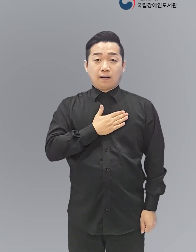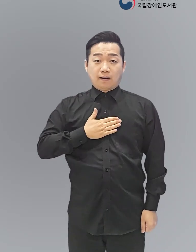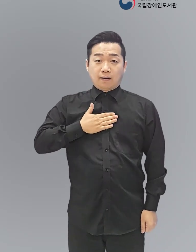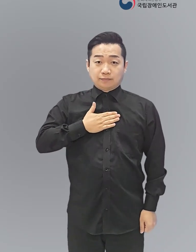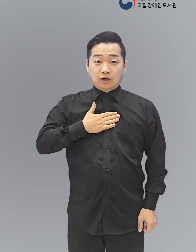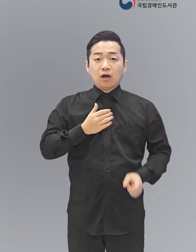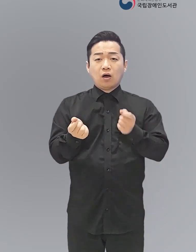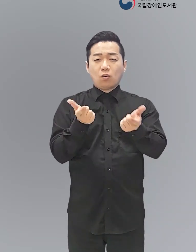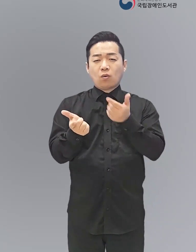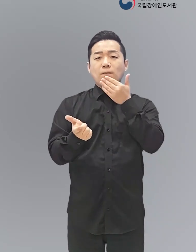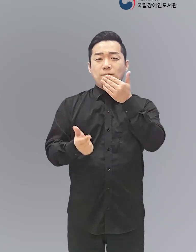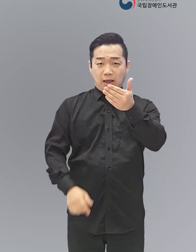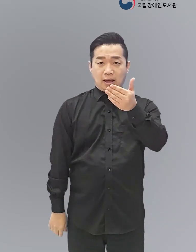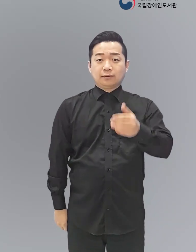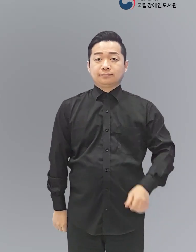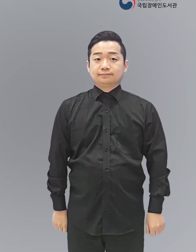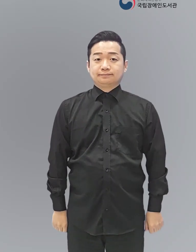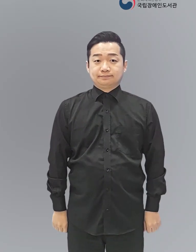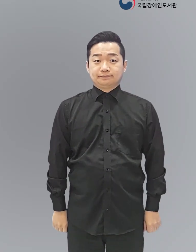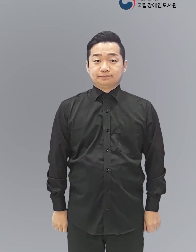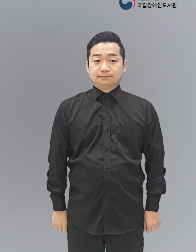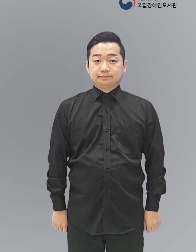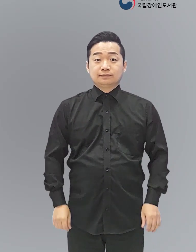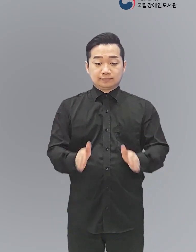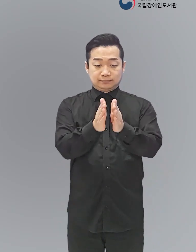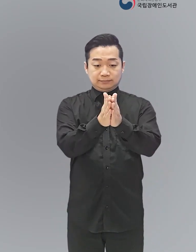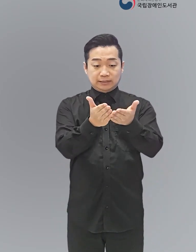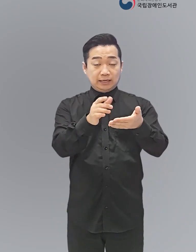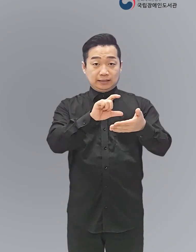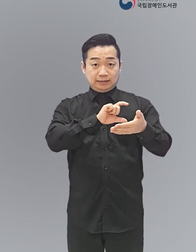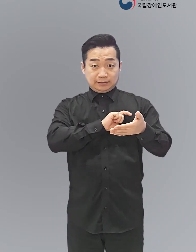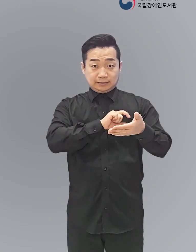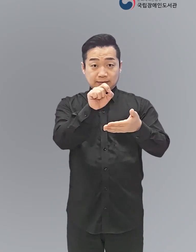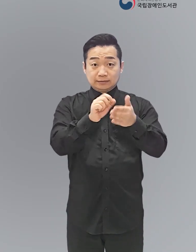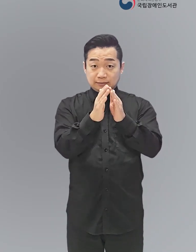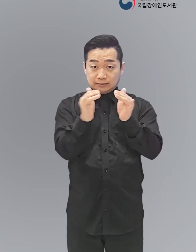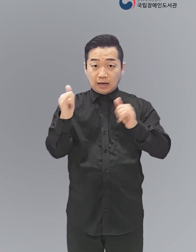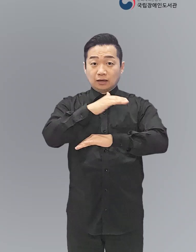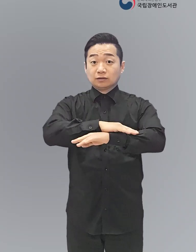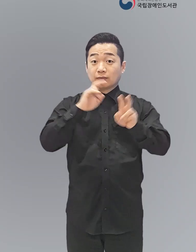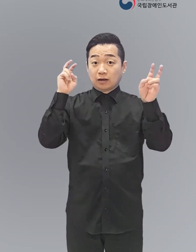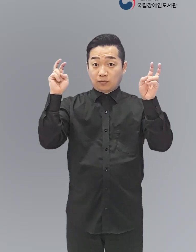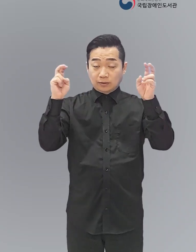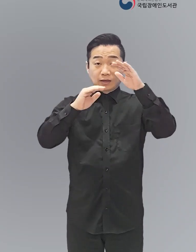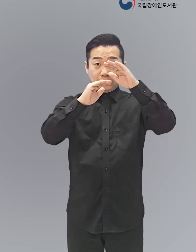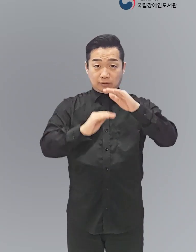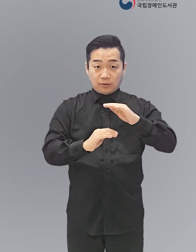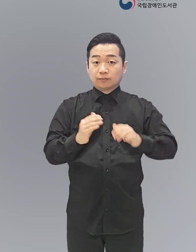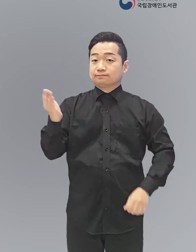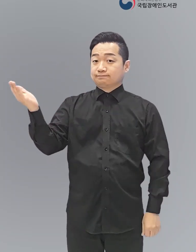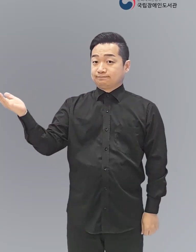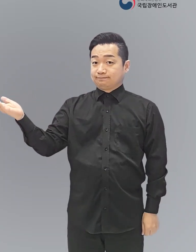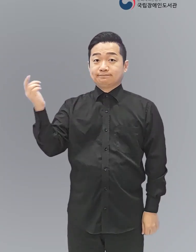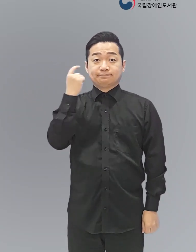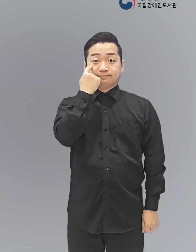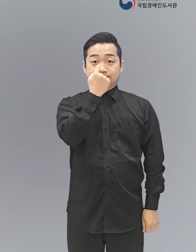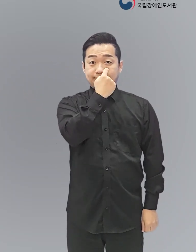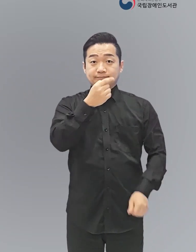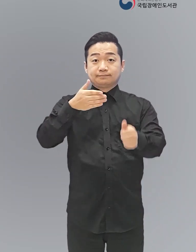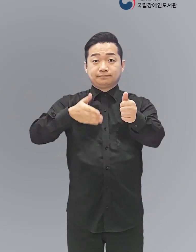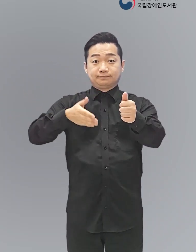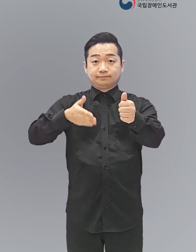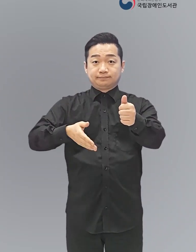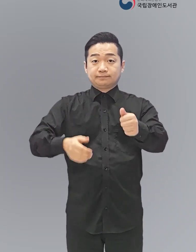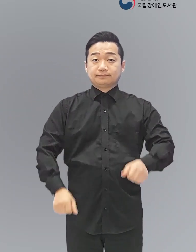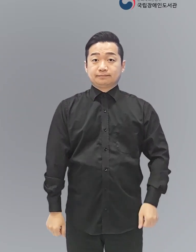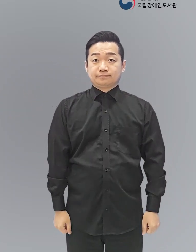당신도 감정을 다룰 수 있습니다. 도서명, 인생을 결정짓는 내 안의 감정